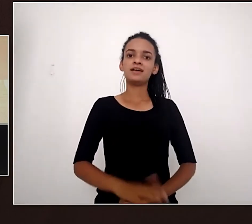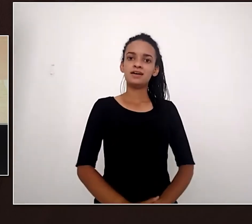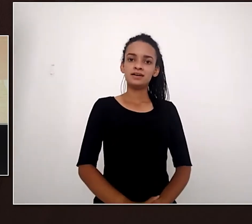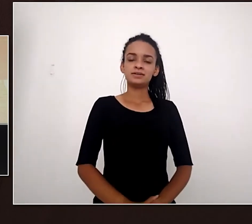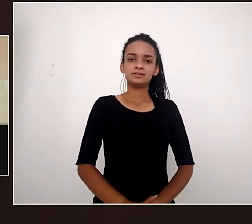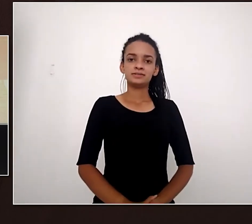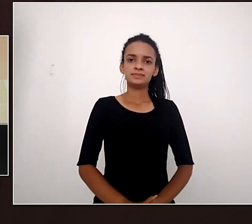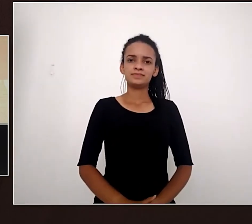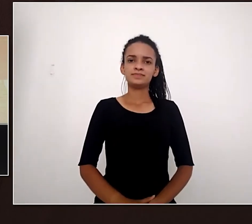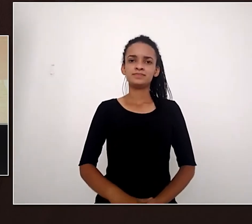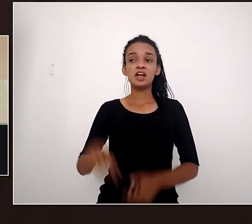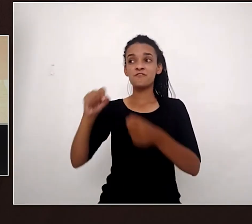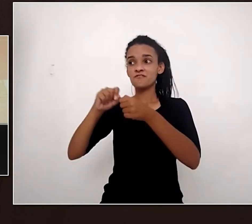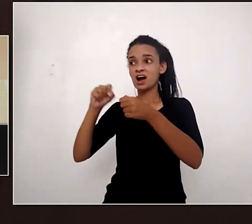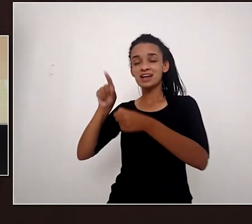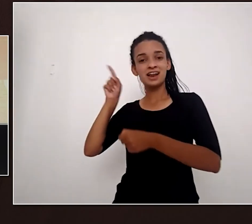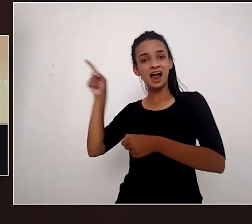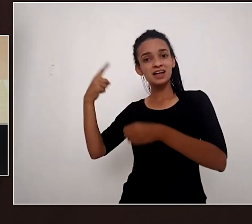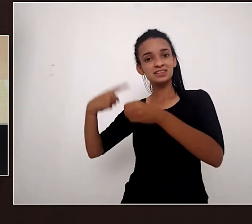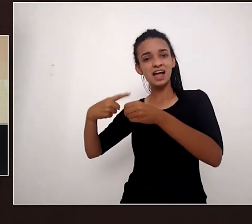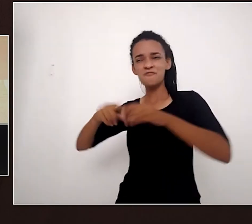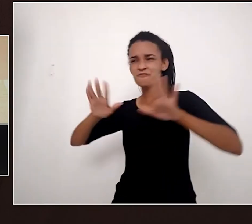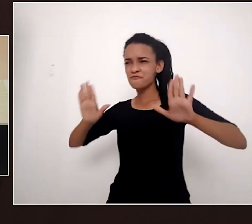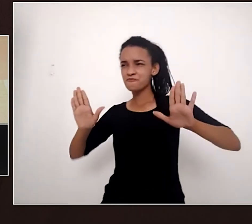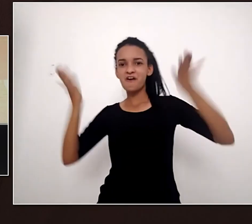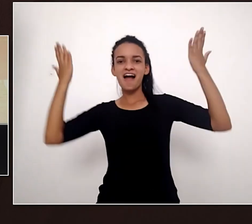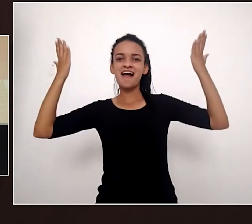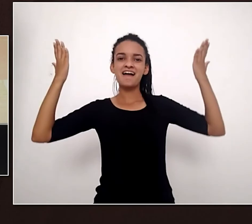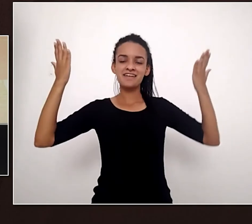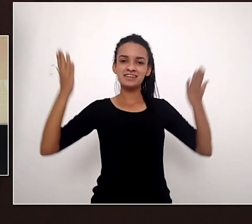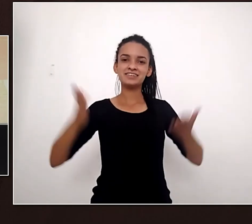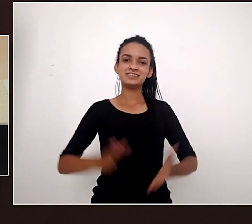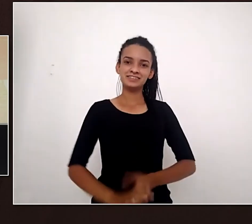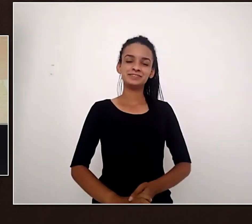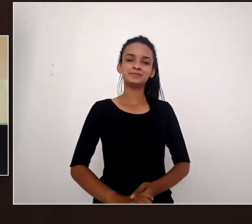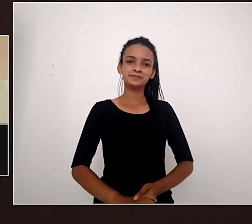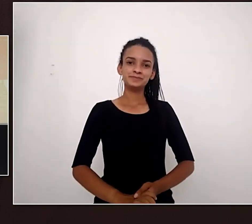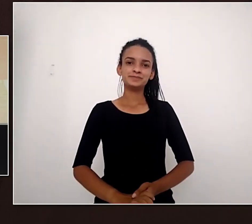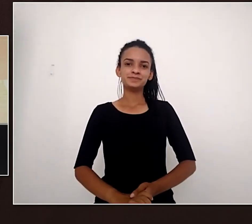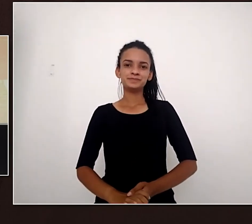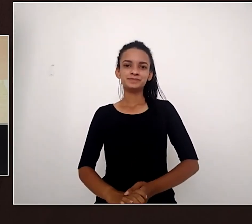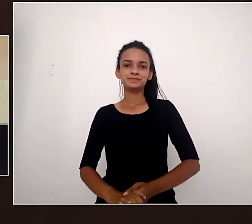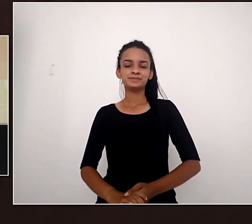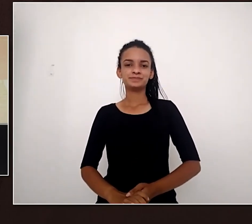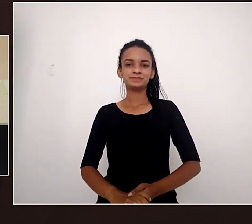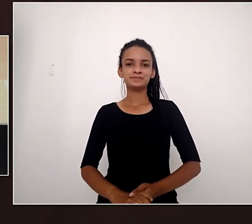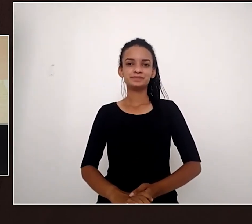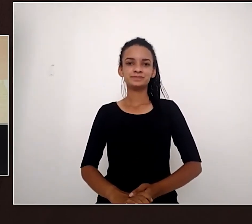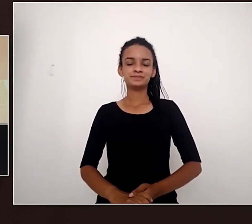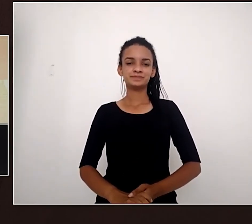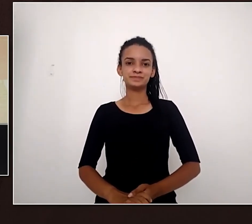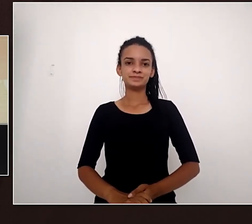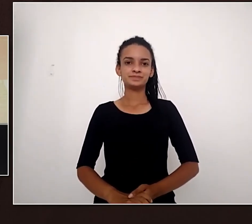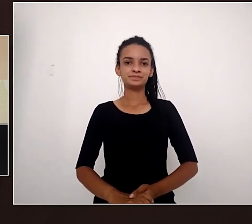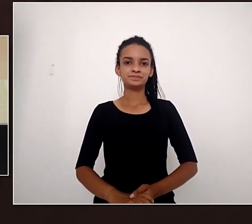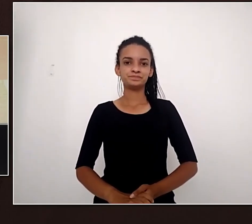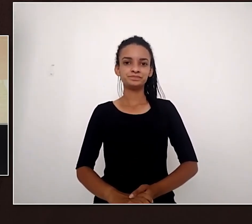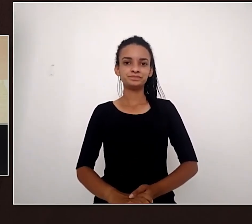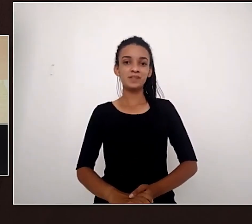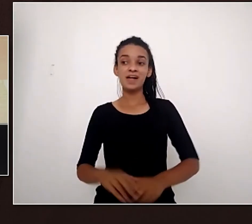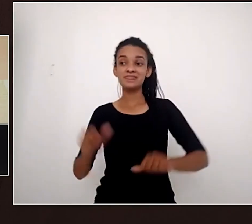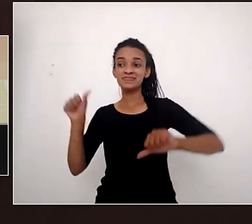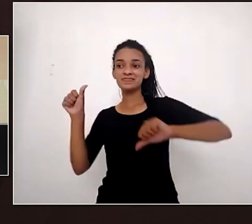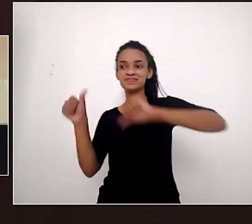cidade de Campo do Jordão. Na cidade, está mexendo com a vida do cidadão de Campo do Jordão e